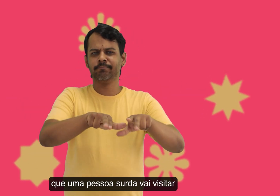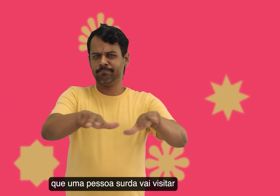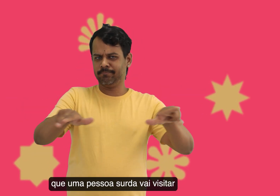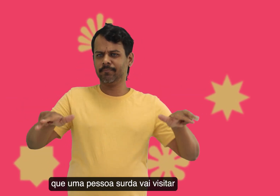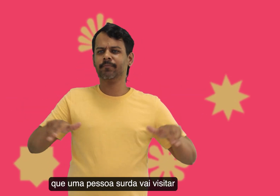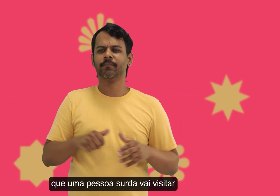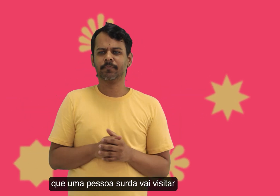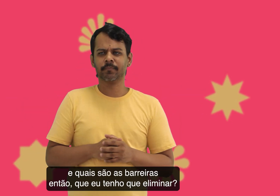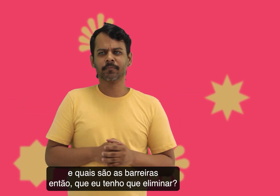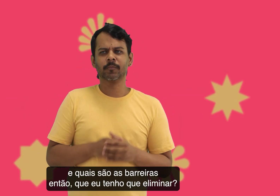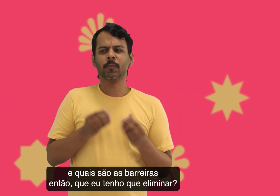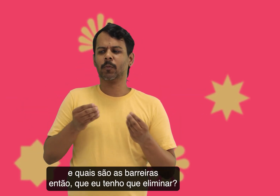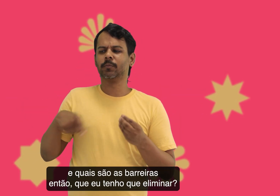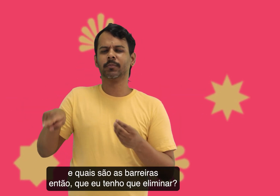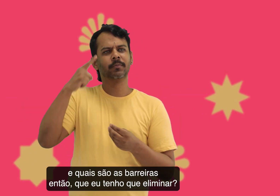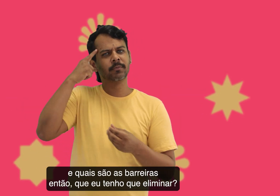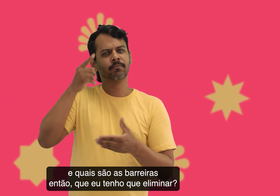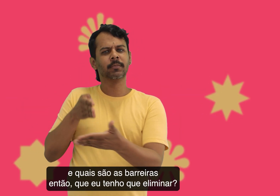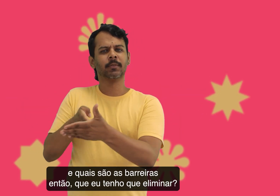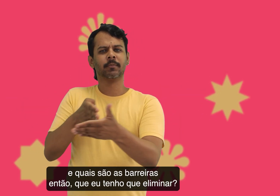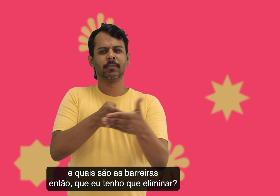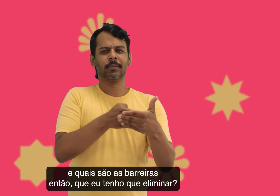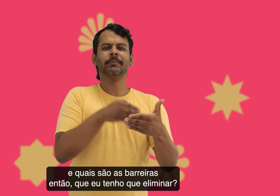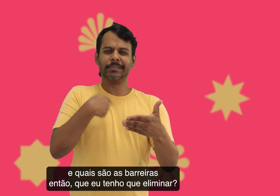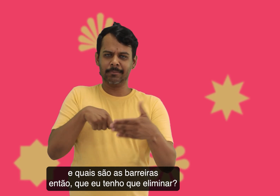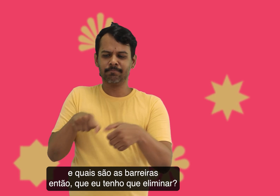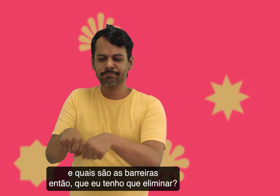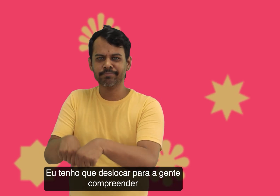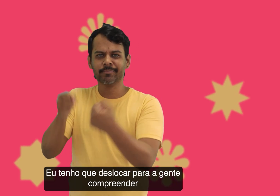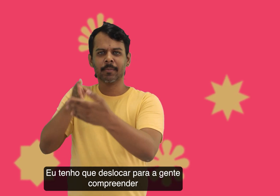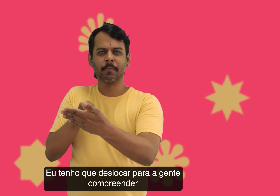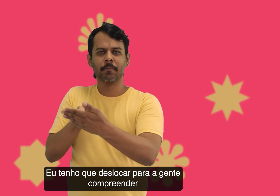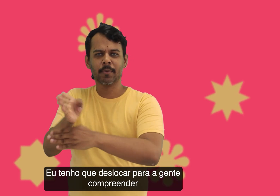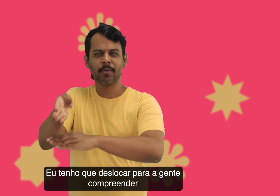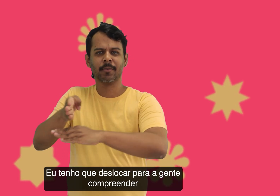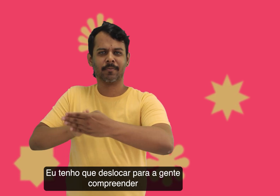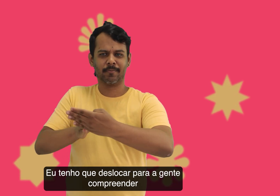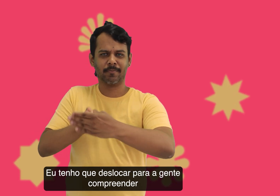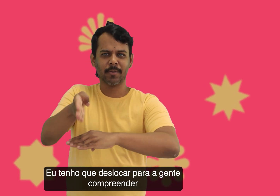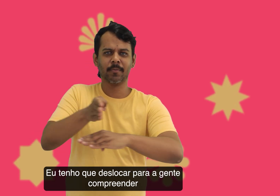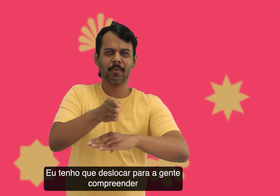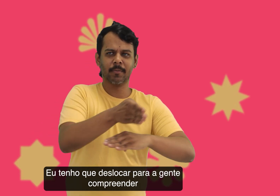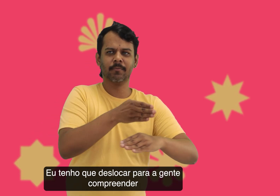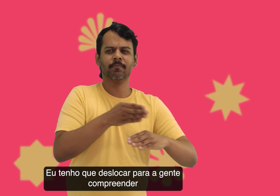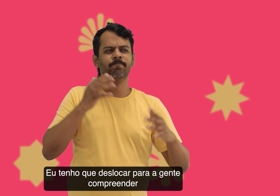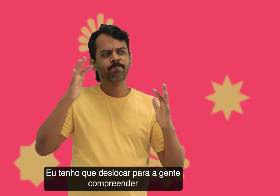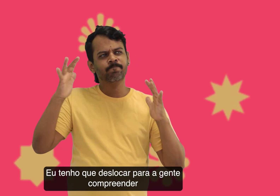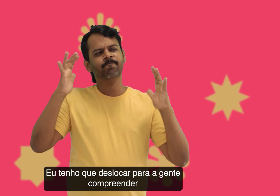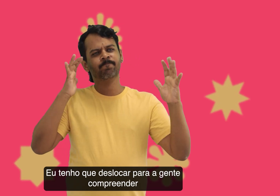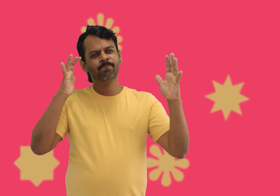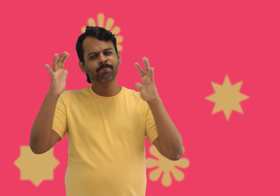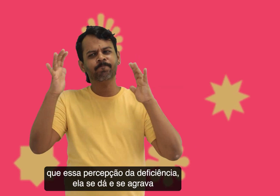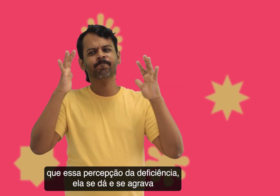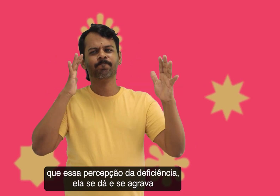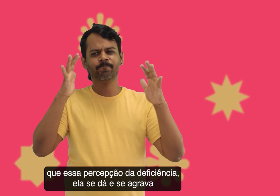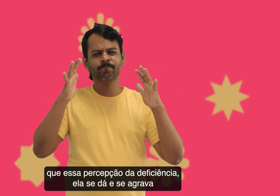surda vai visitar, e quais são as barreiras, então, que eu tenho que eliminar? Eu tenho que deslocar para a gente compreender que